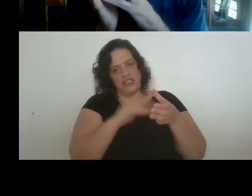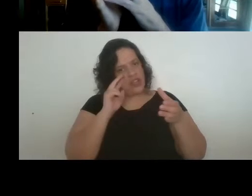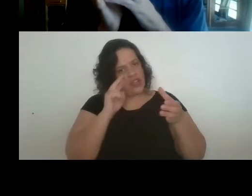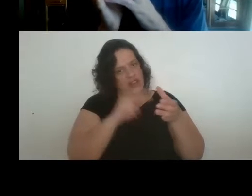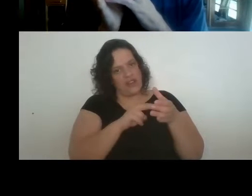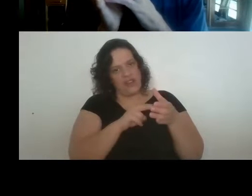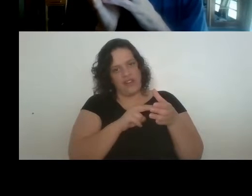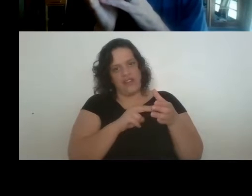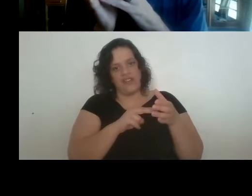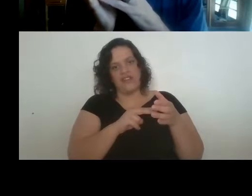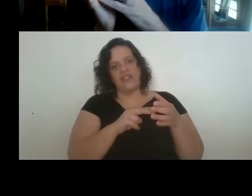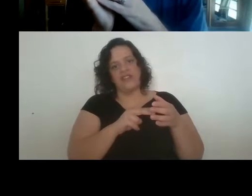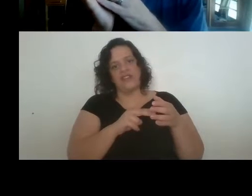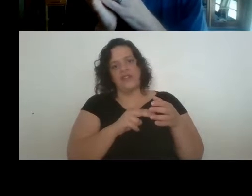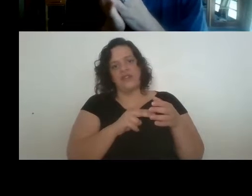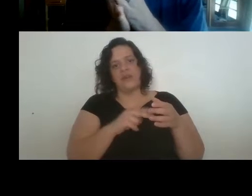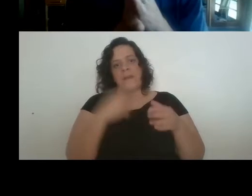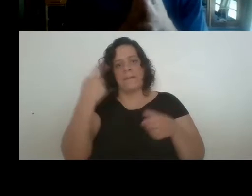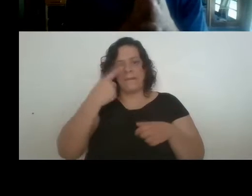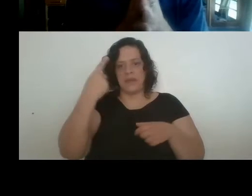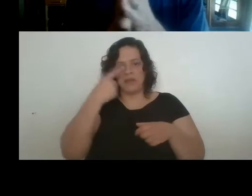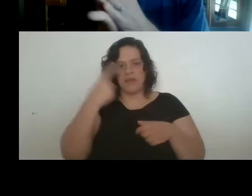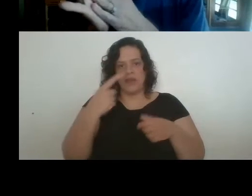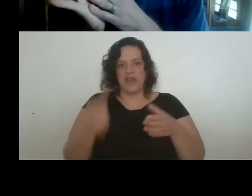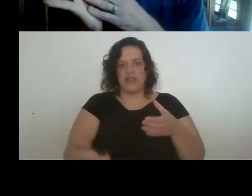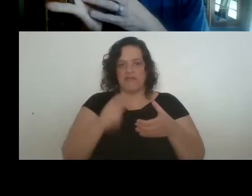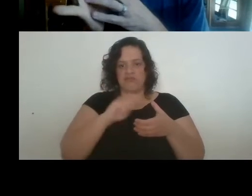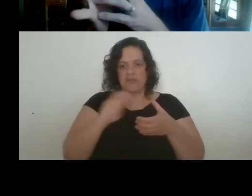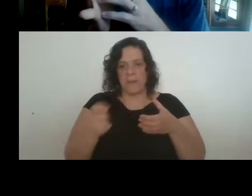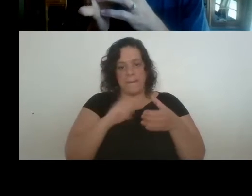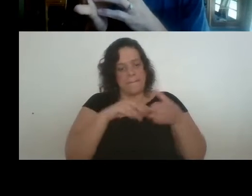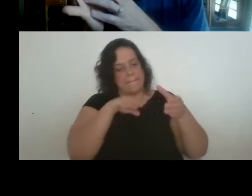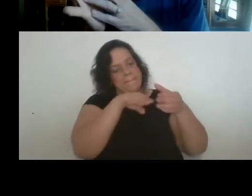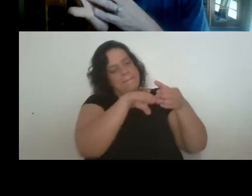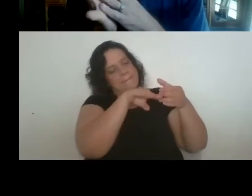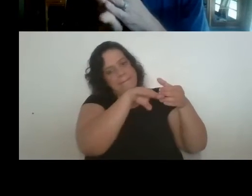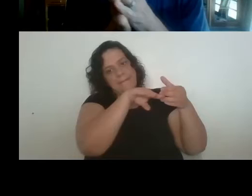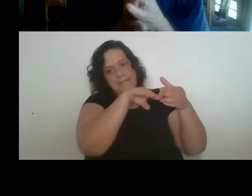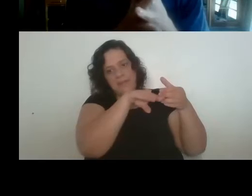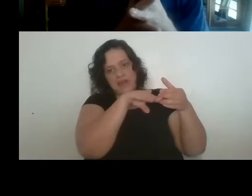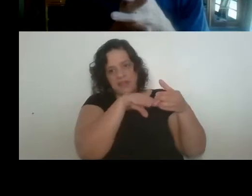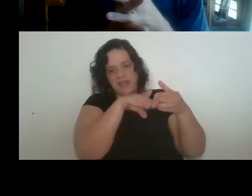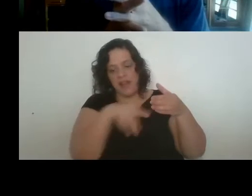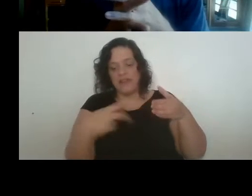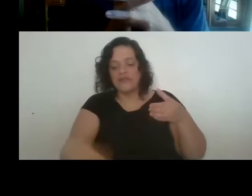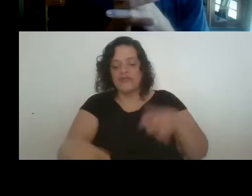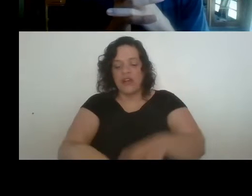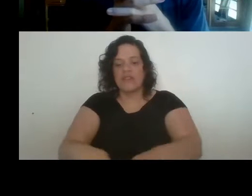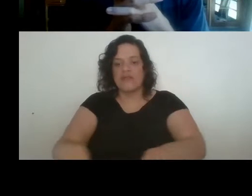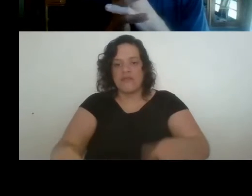passo, né? O passo 1, então, coloca mais ou menos metade do jarro com solo da amostra de vocês.